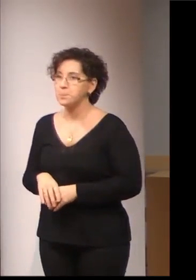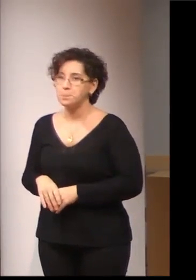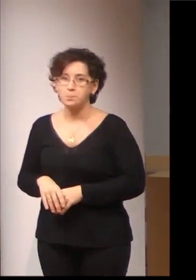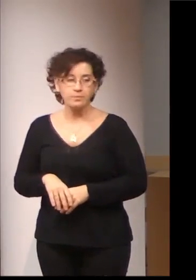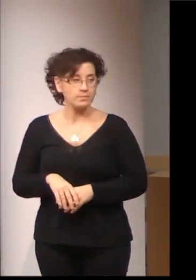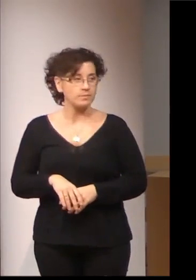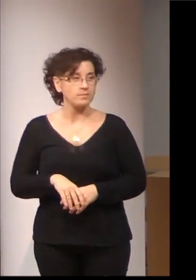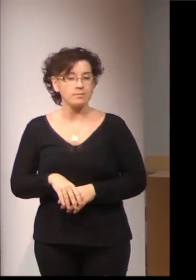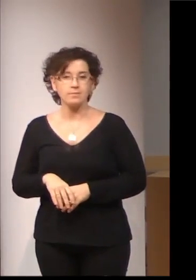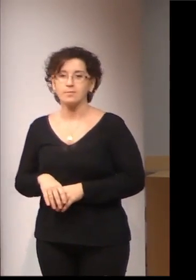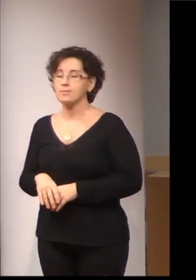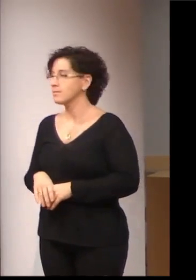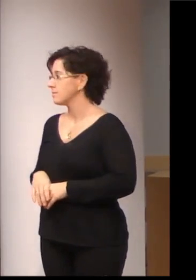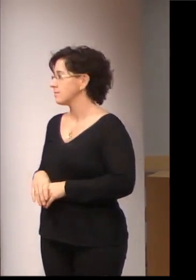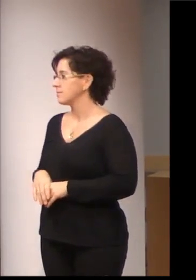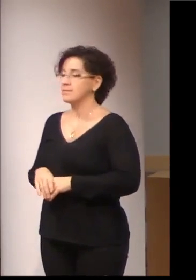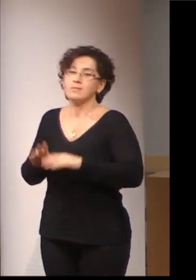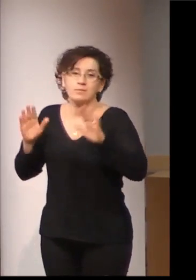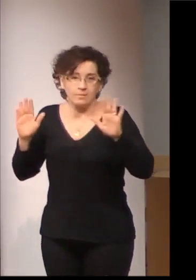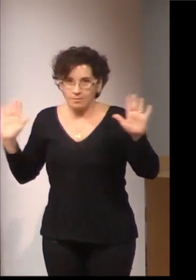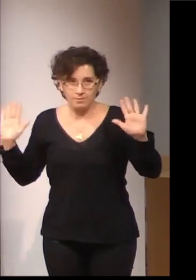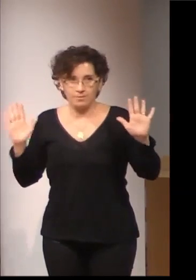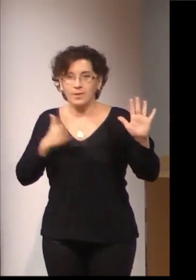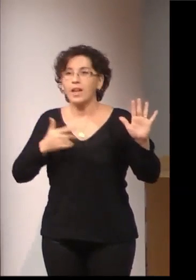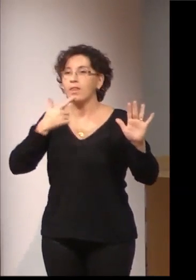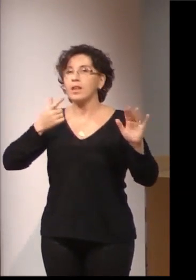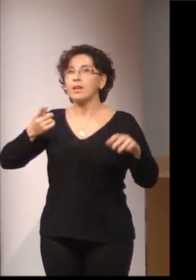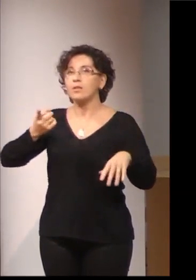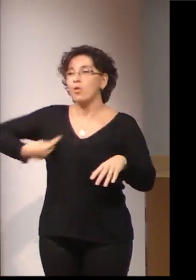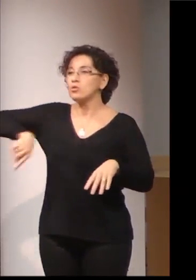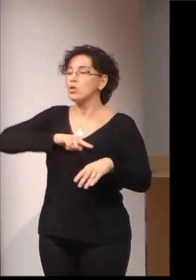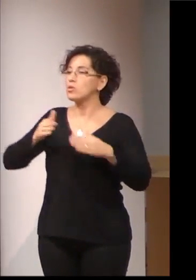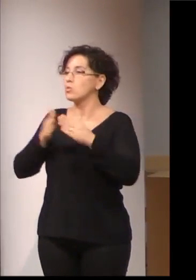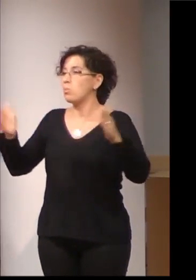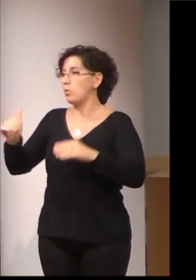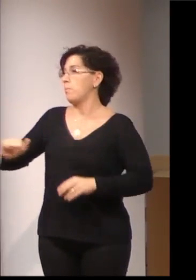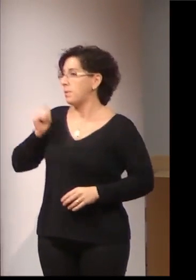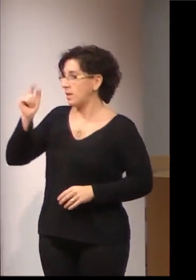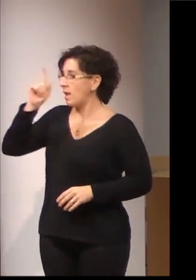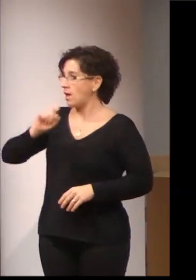Y esto no es nada más que eso. Es decir, nosotros comenzamos en 1990